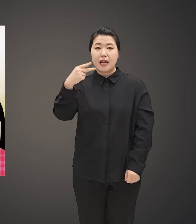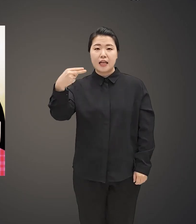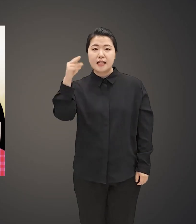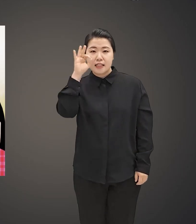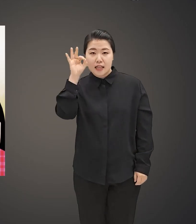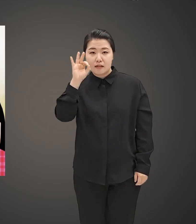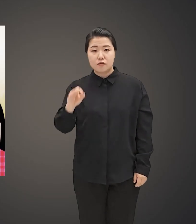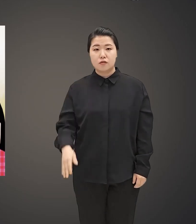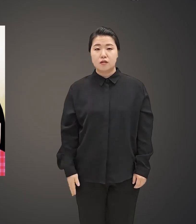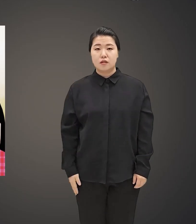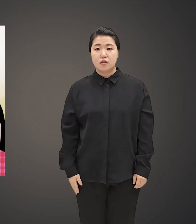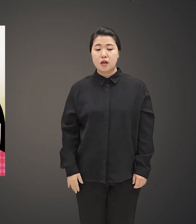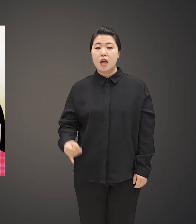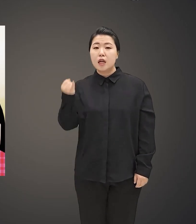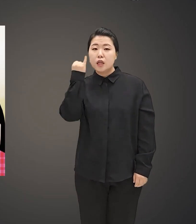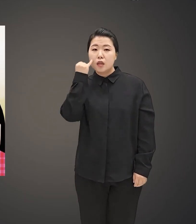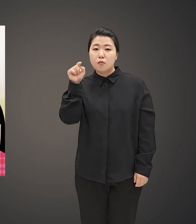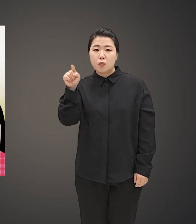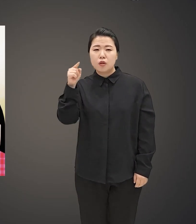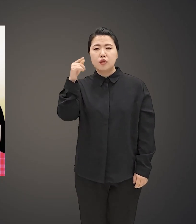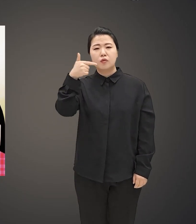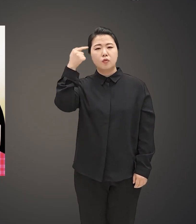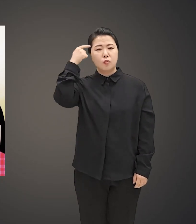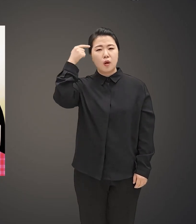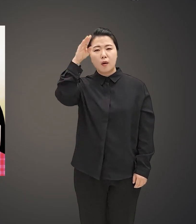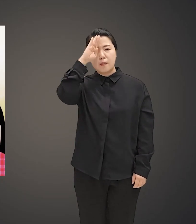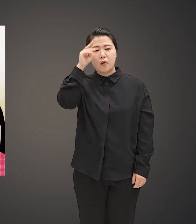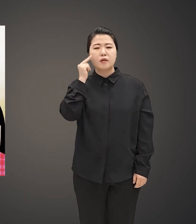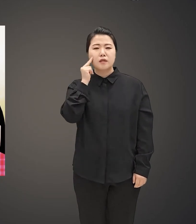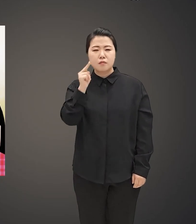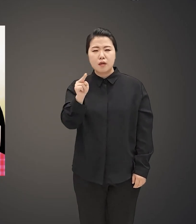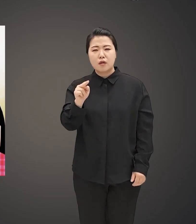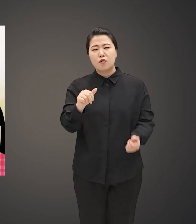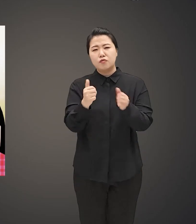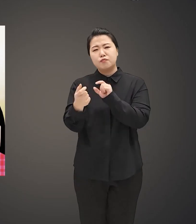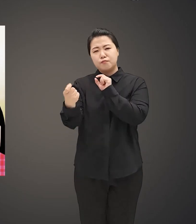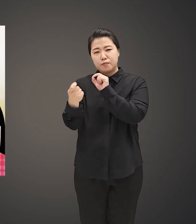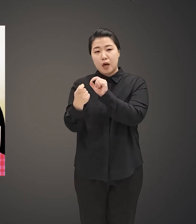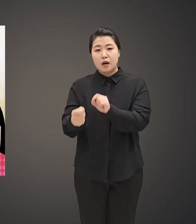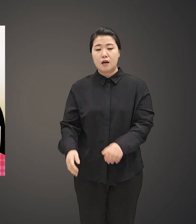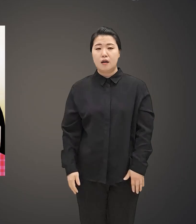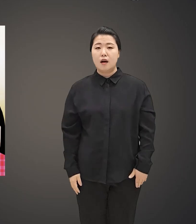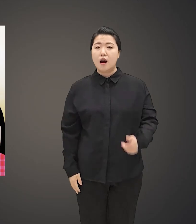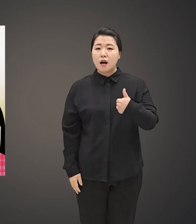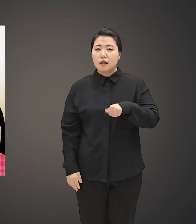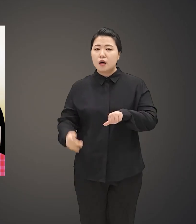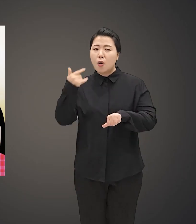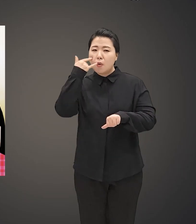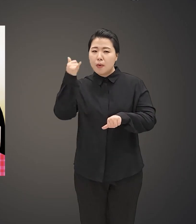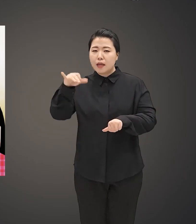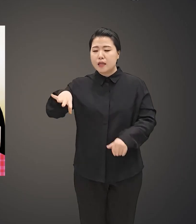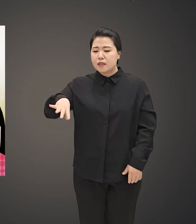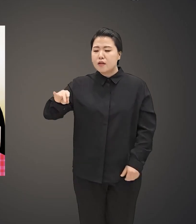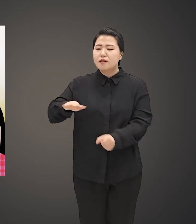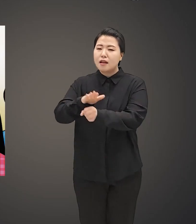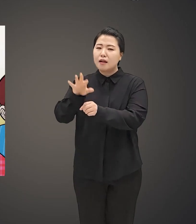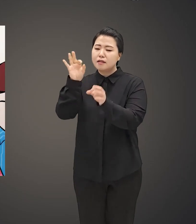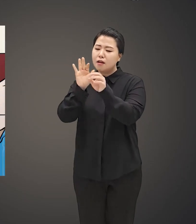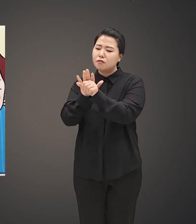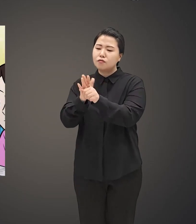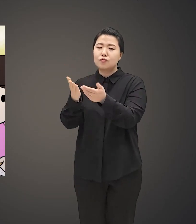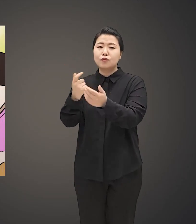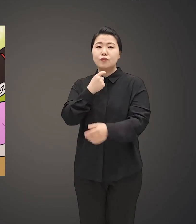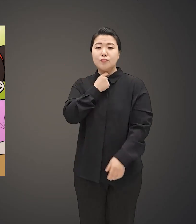선자이모는 뇌종양에 걸려 얼마 살지 못하는 상황이라고 했다. 한수는 엄마에게 첫사랑을 찾아주고 싶어